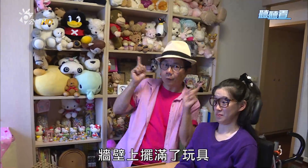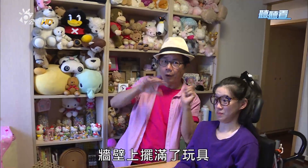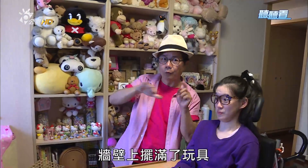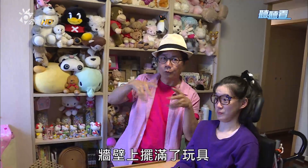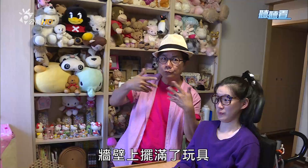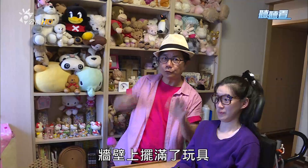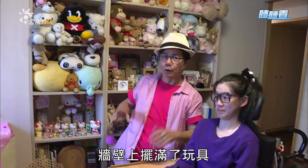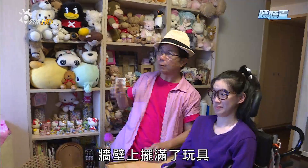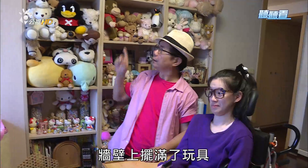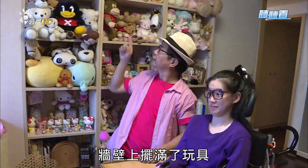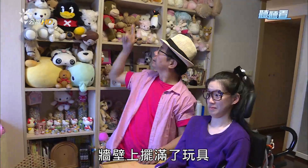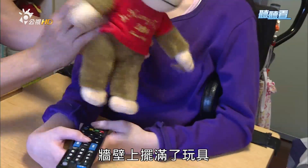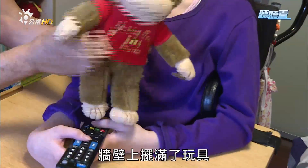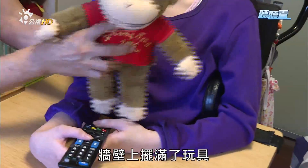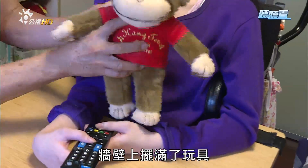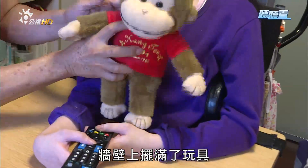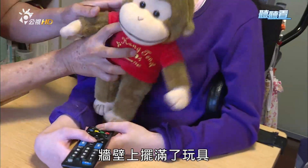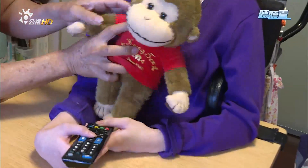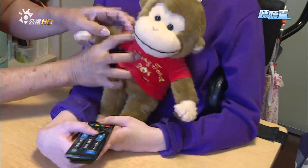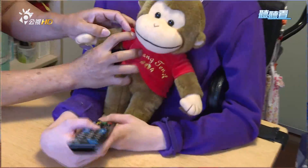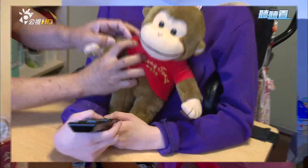上呢摆满了玩具。